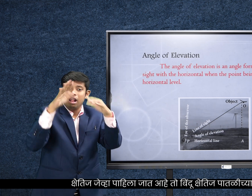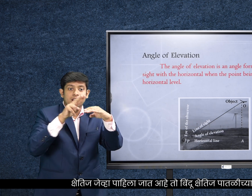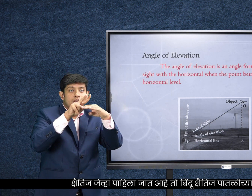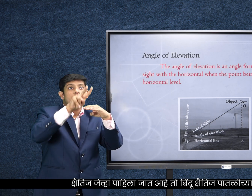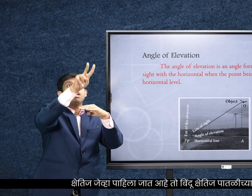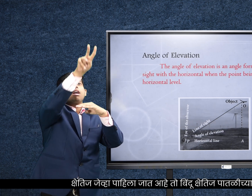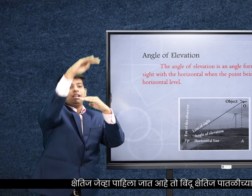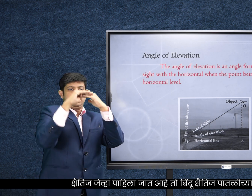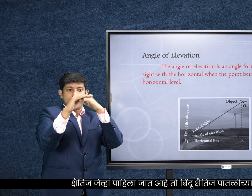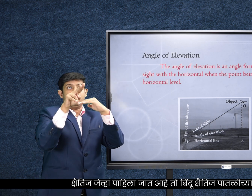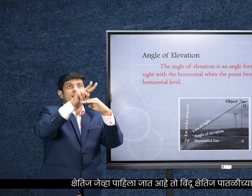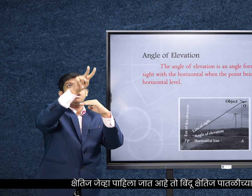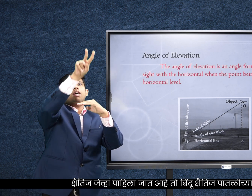क्षैतिज पातळीच्या वर असतो.